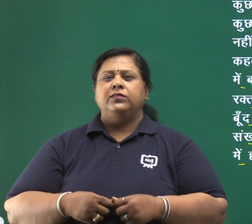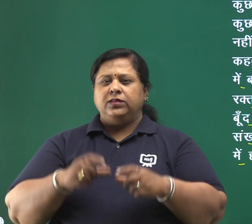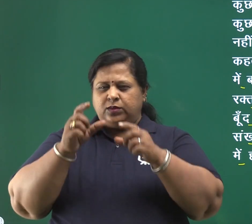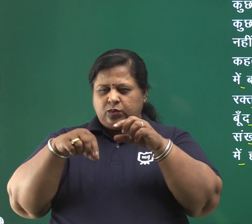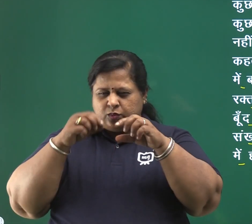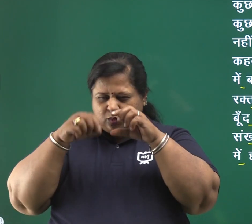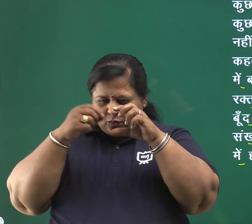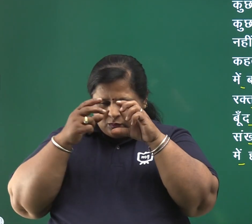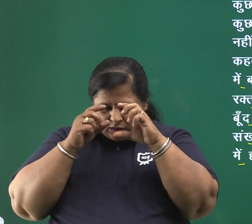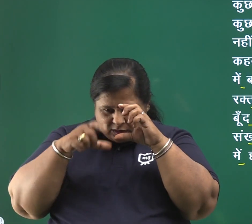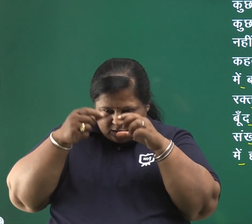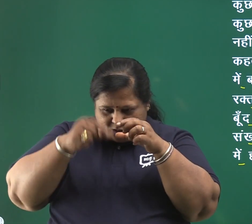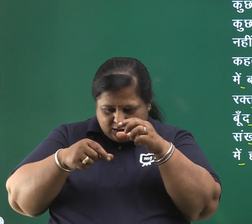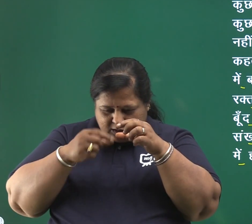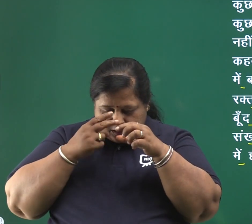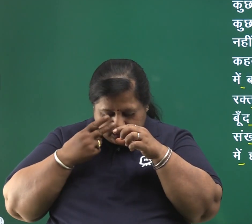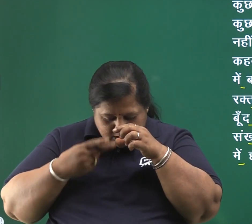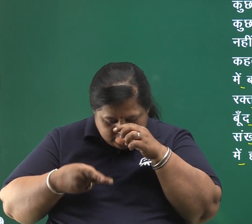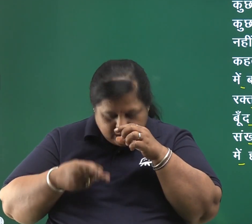सूक्ष्मदर्शी यंत्र से